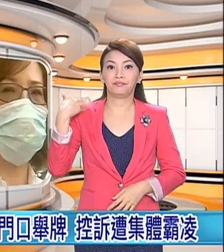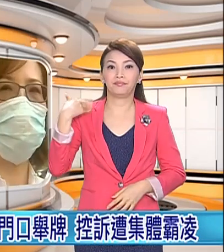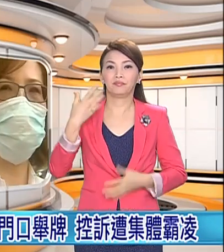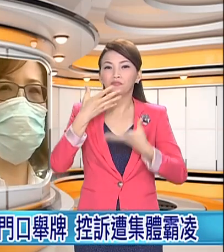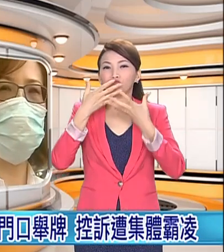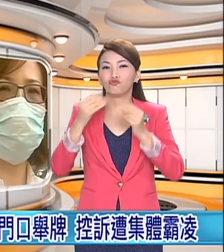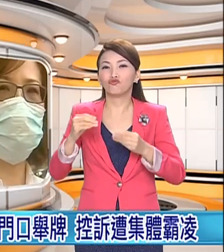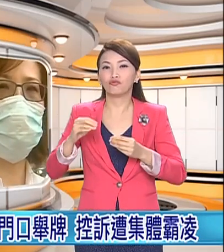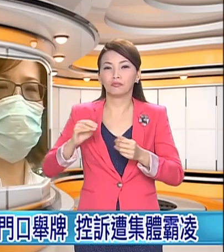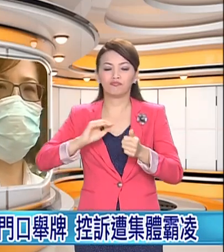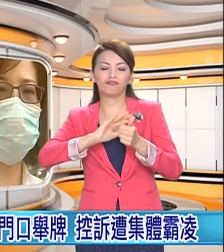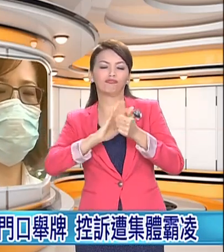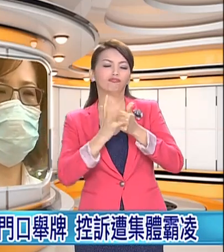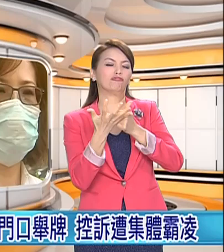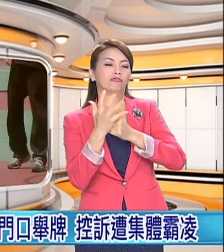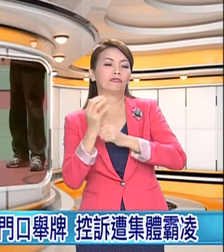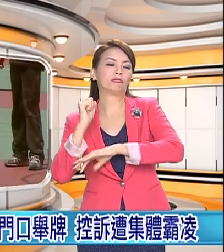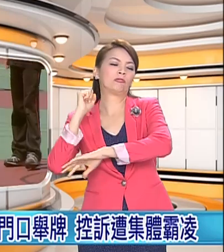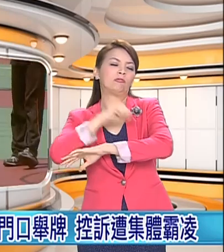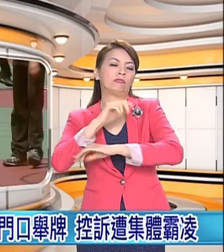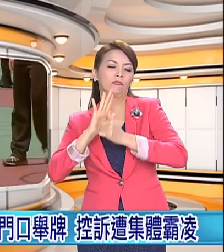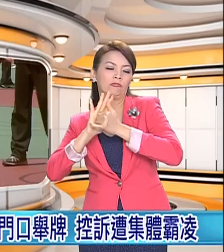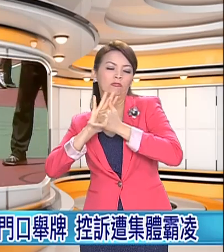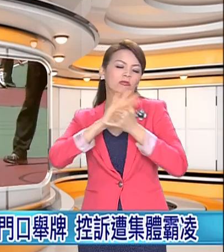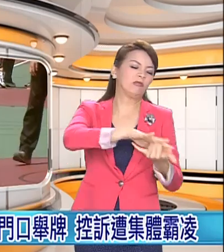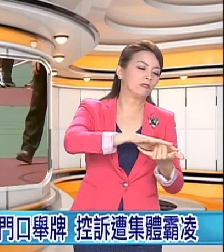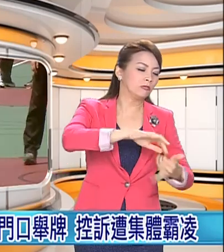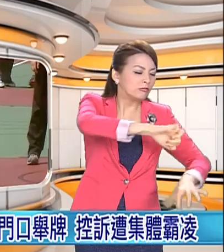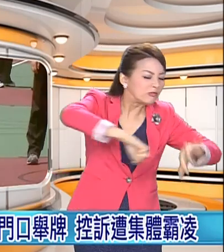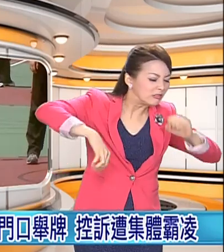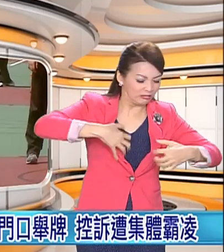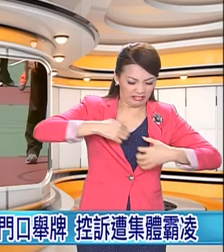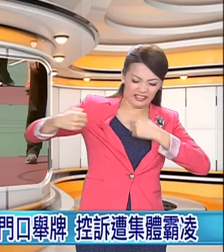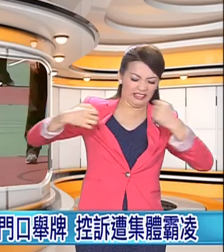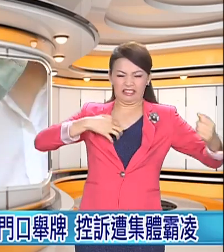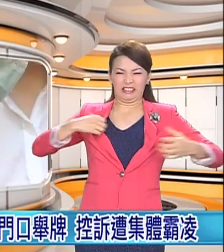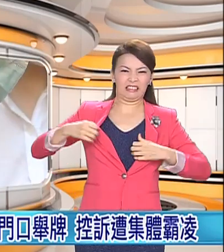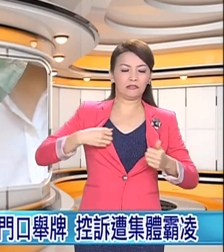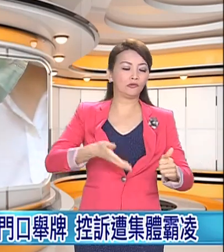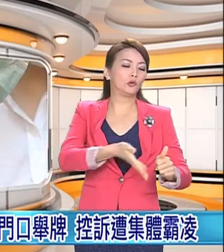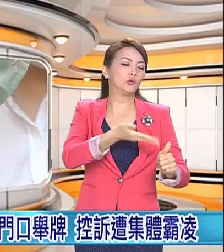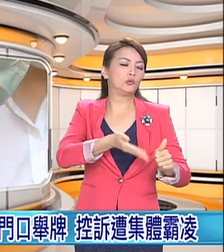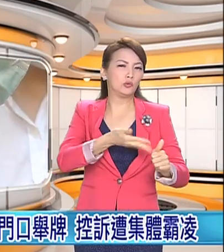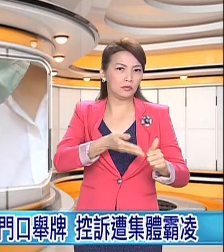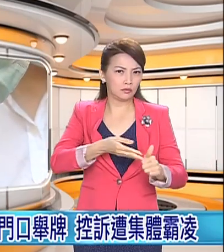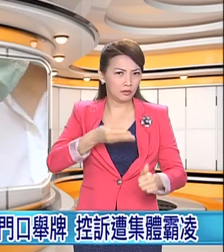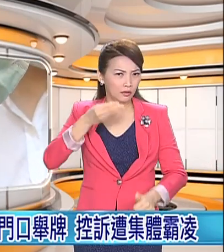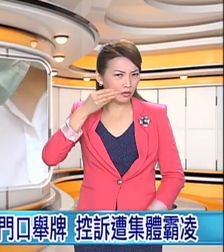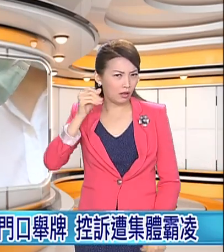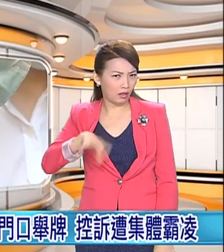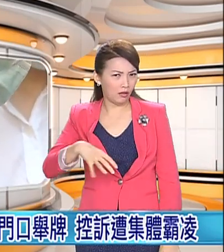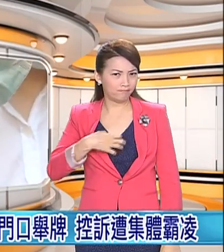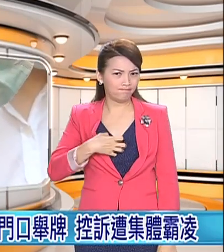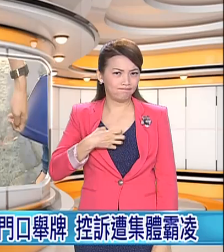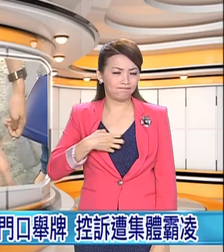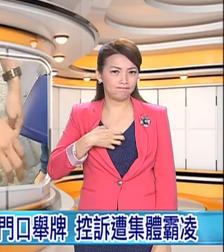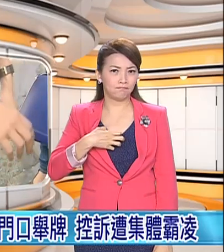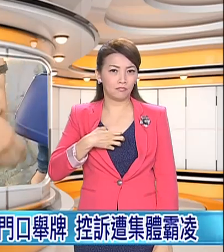学强压在地上，还被强掀衣服，做出不雅的动作，令他感到非常的不舒